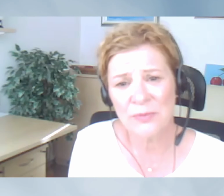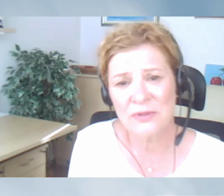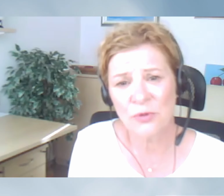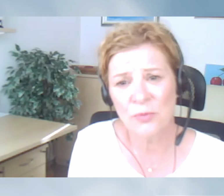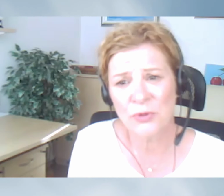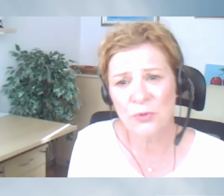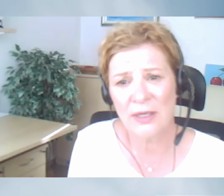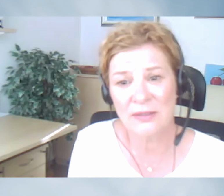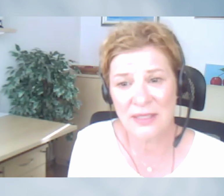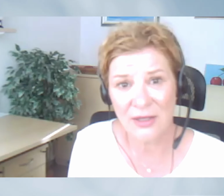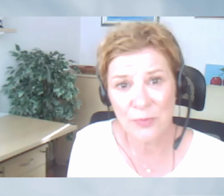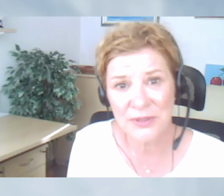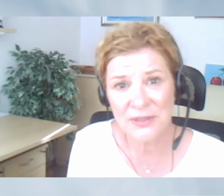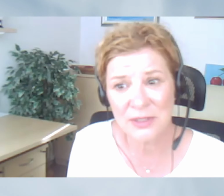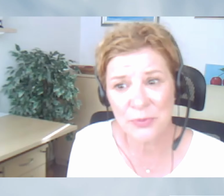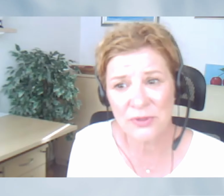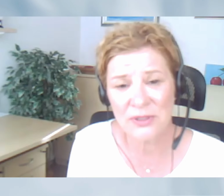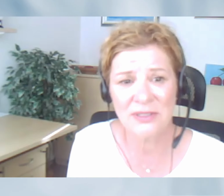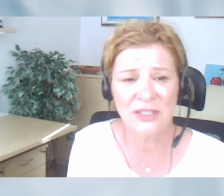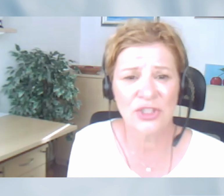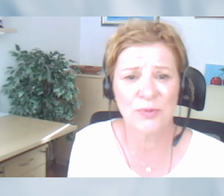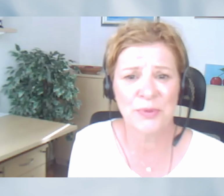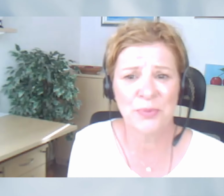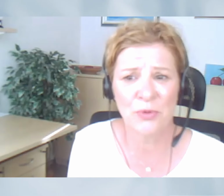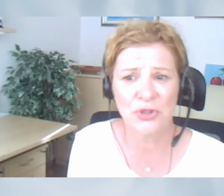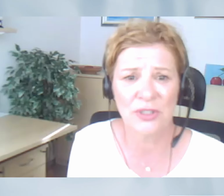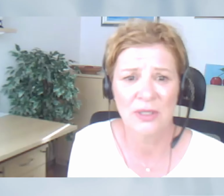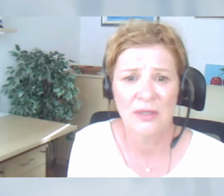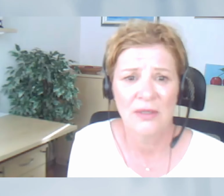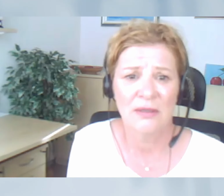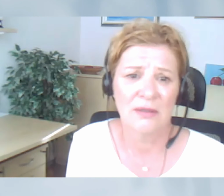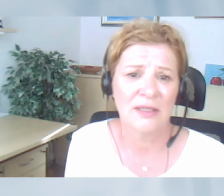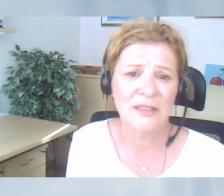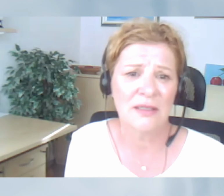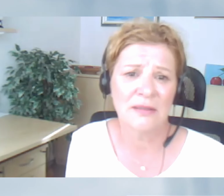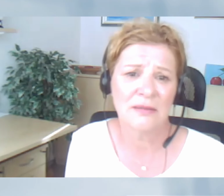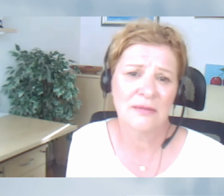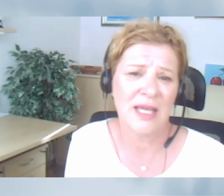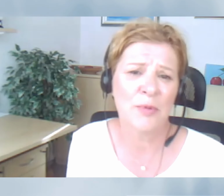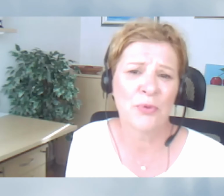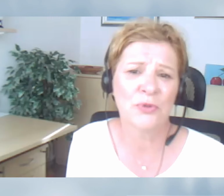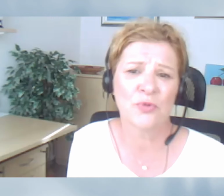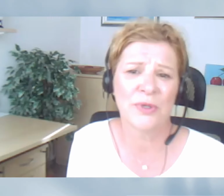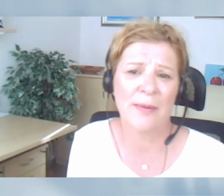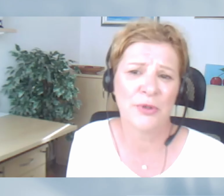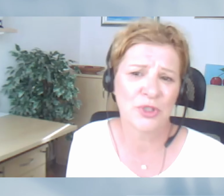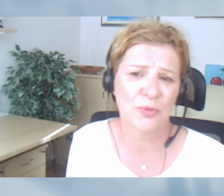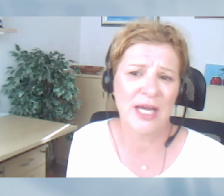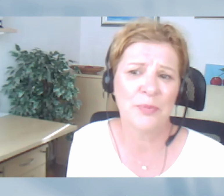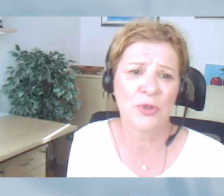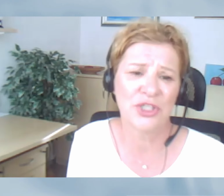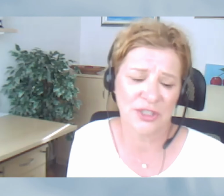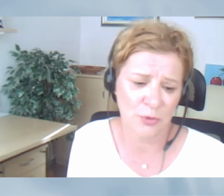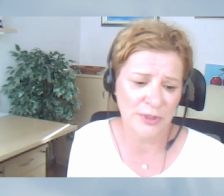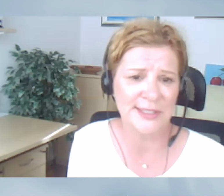na osebe z izgubo sluha, znajo priti nasproti s tehničnimi pripomočki? Katere najbolj pogosto uporabljajo oziroma